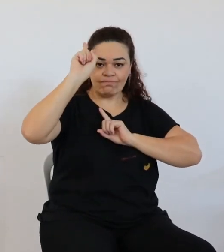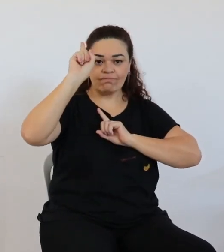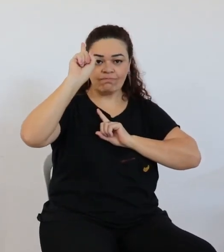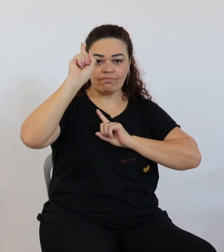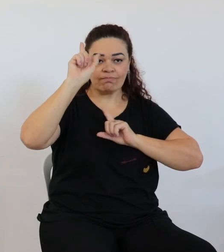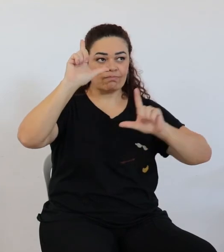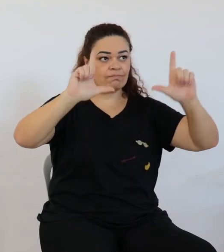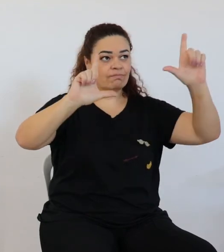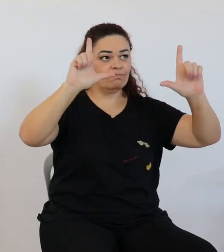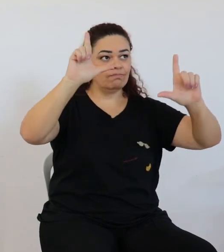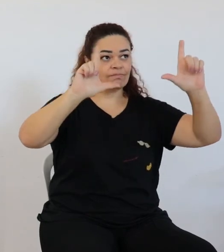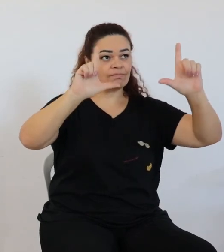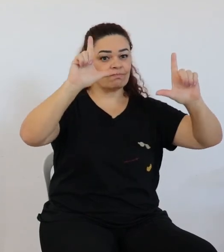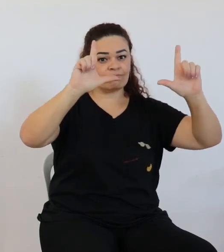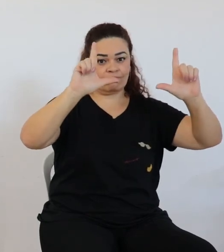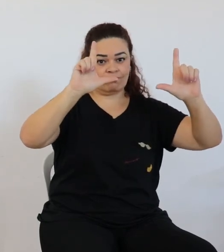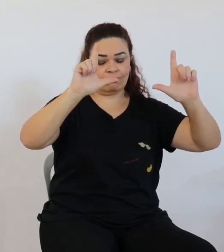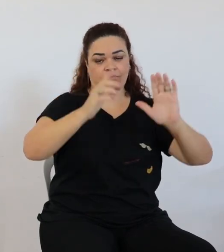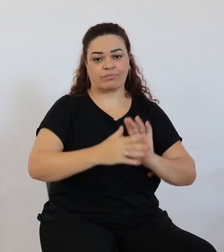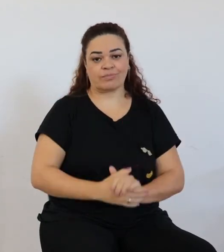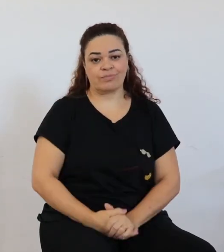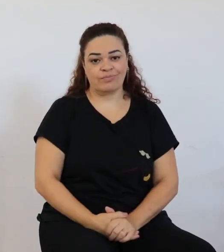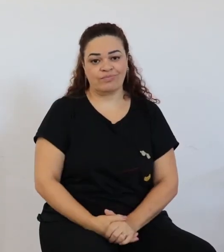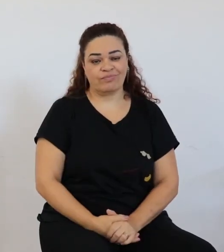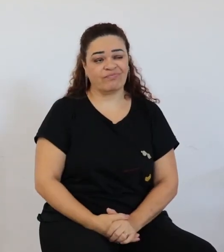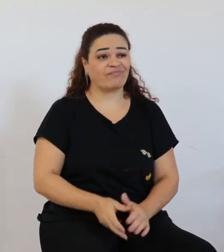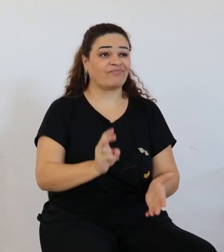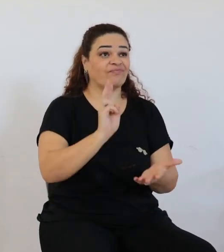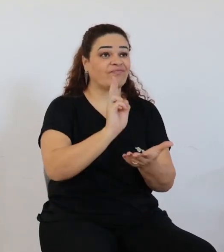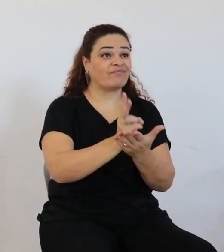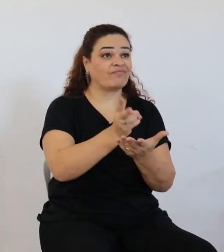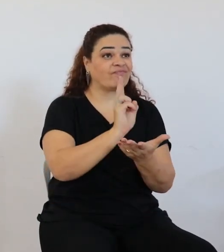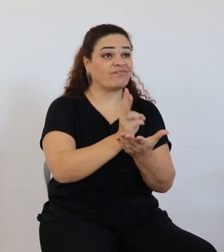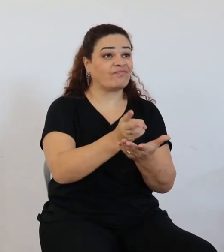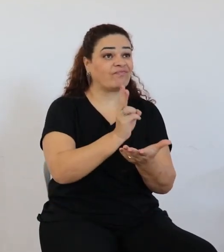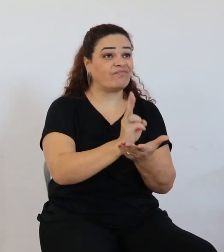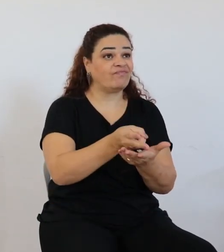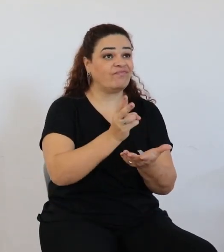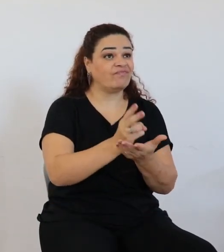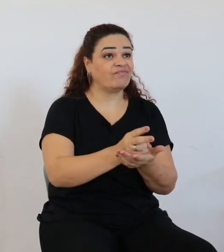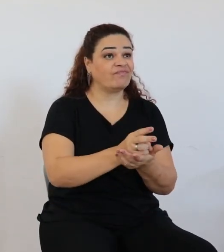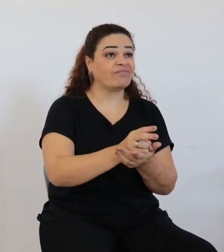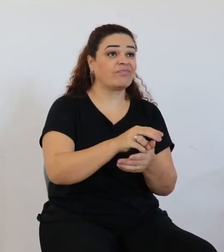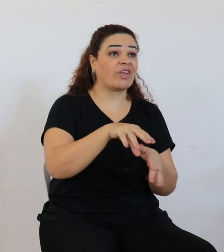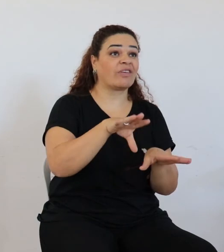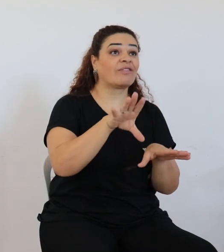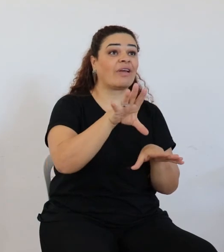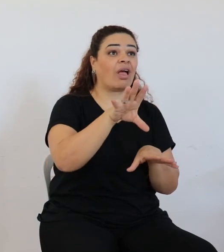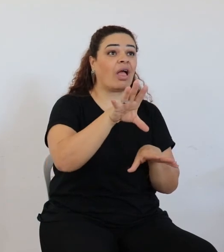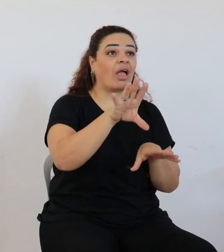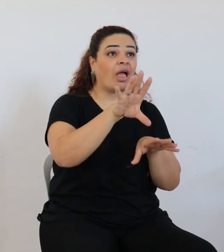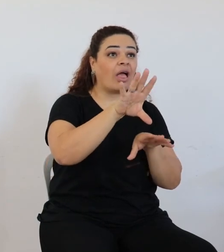televisão muitas vezes em frente dos mesmos desenhos, com as mesmas falas de personagem e que não vai promover